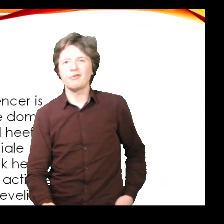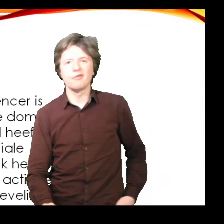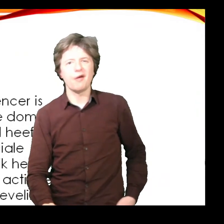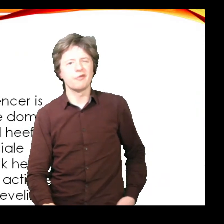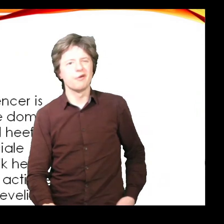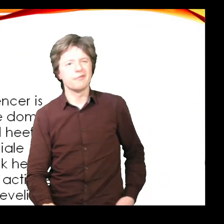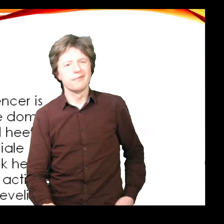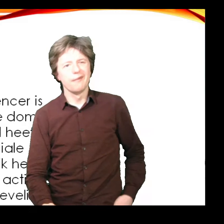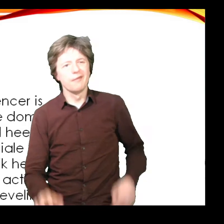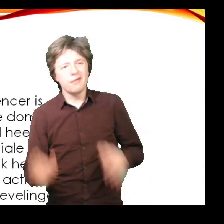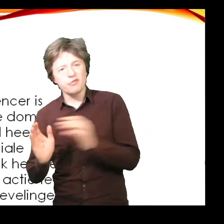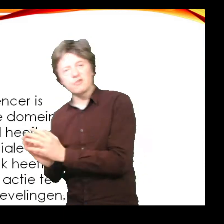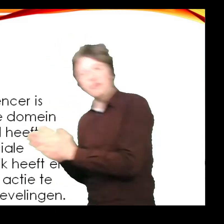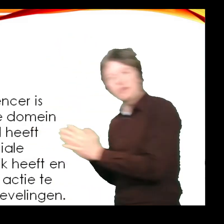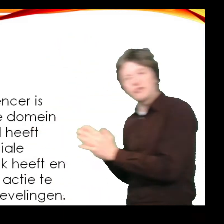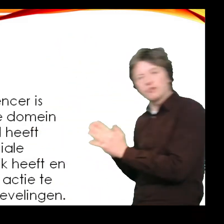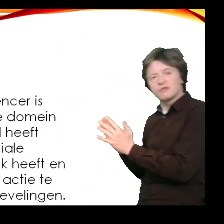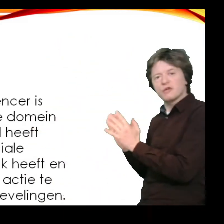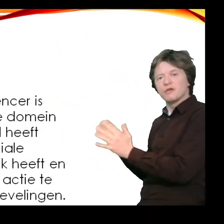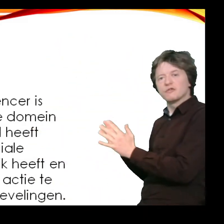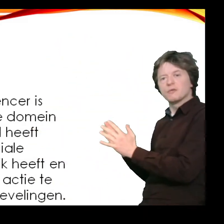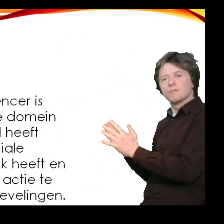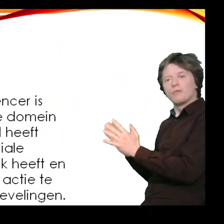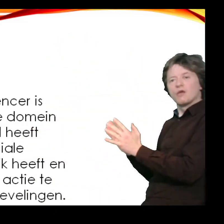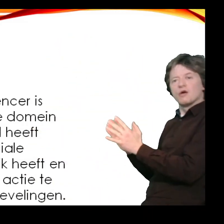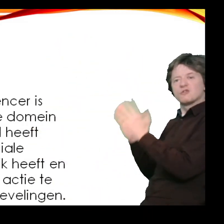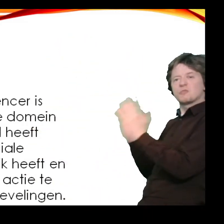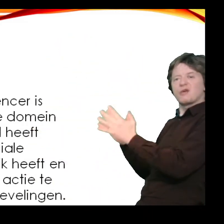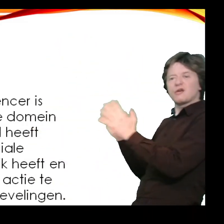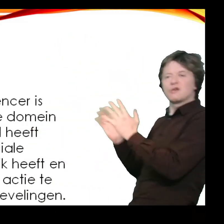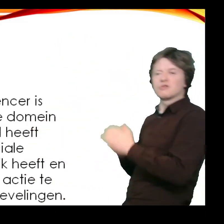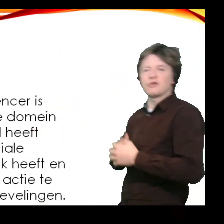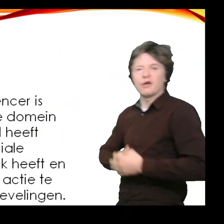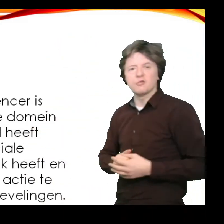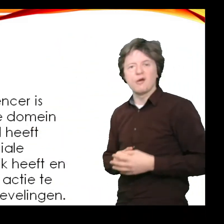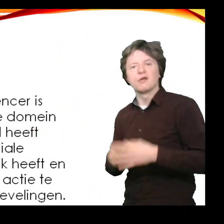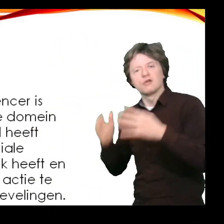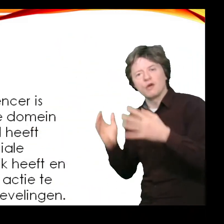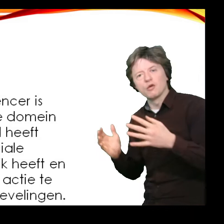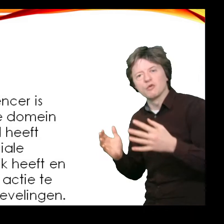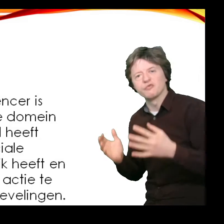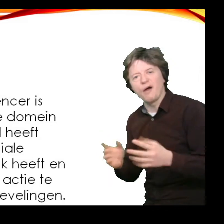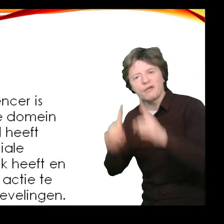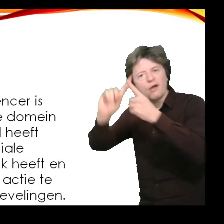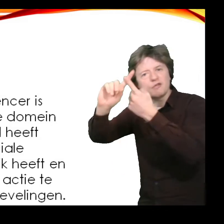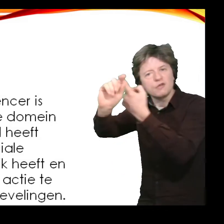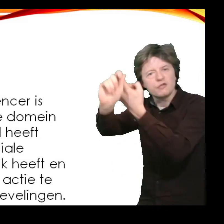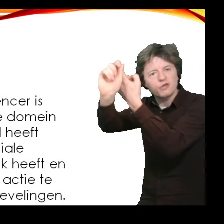weer afgelopen. De definitie van een influencer is... Een speler in het online domein die geloofwaardigheid heeft